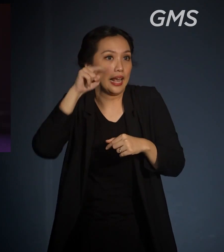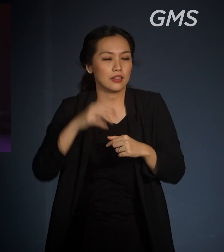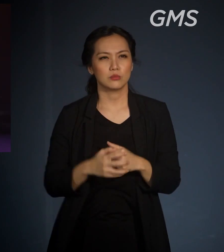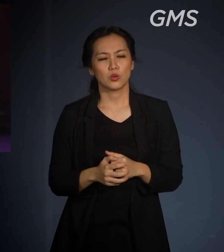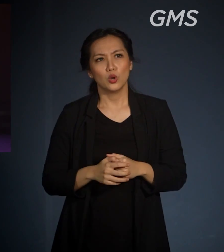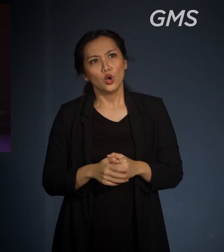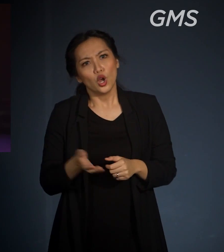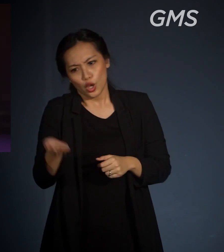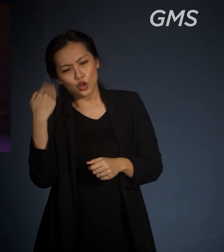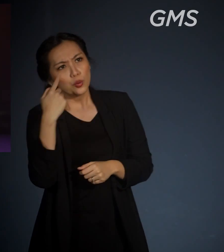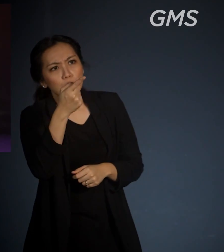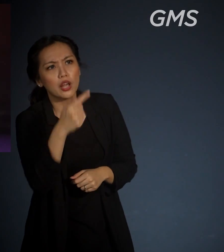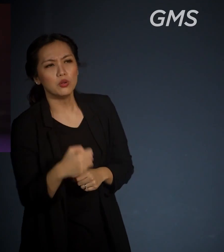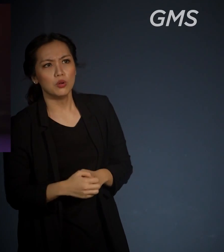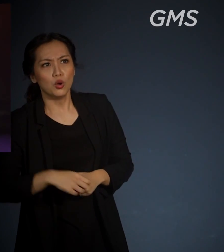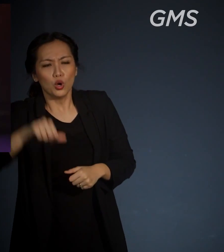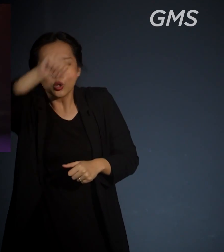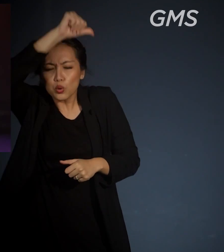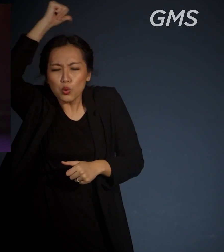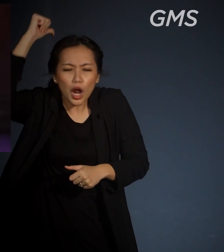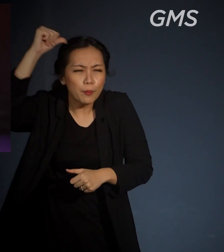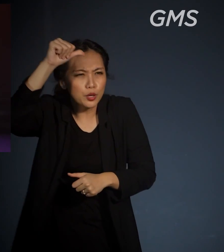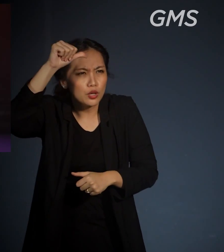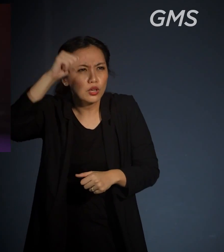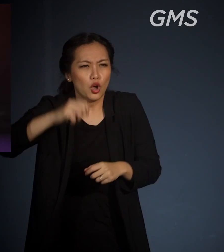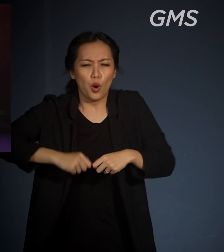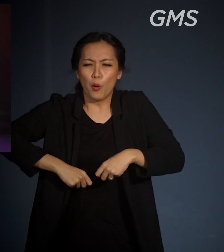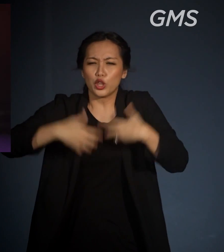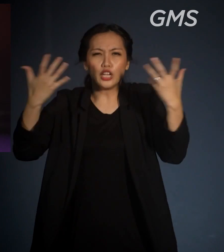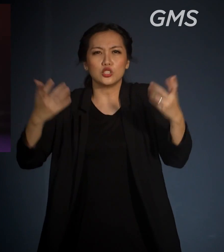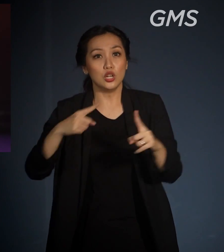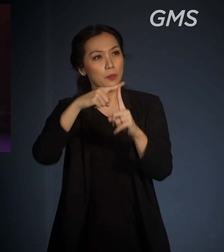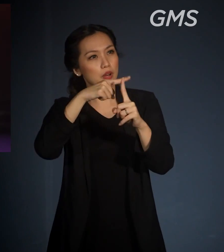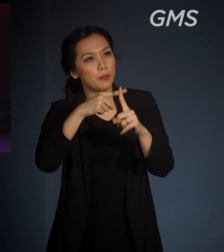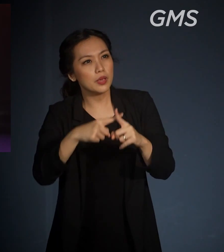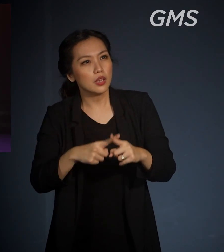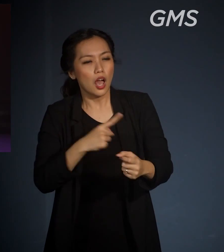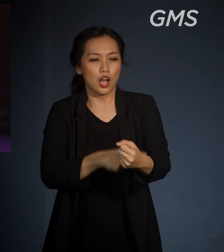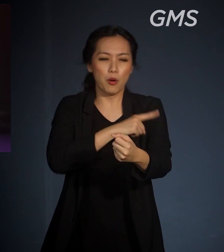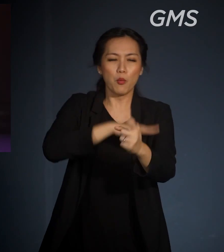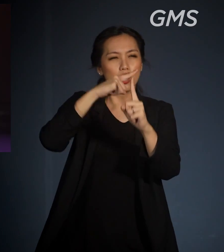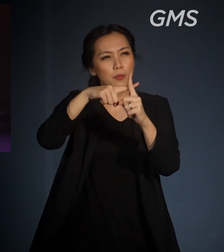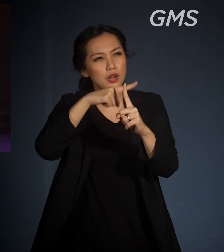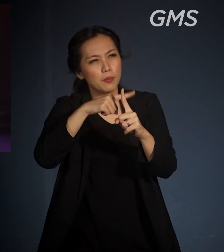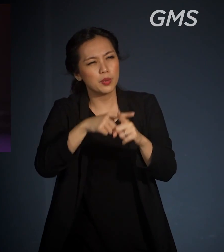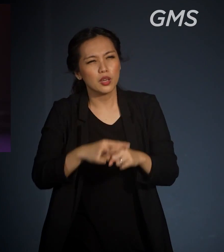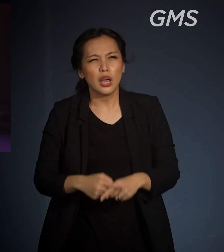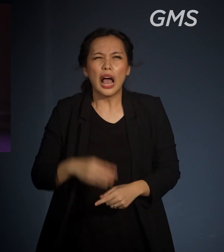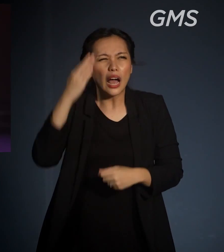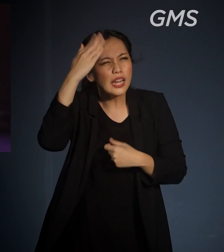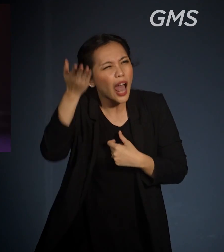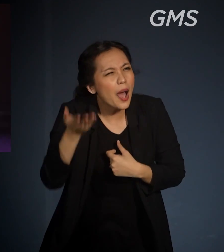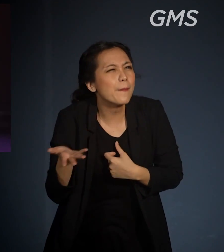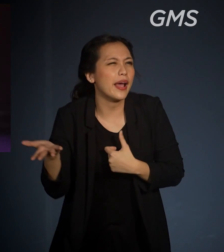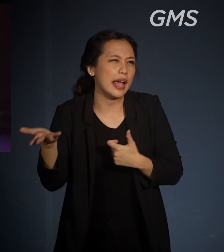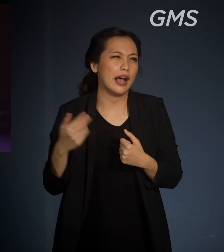ya? Kok Tuhan tambahkan karunia-karunia baru dalam hidup orang itu? Kok Tuhan itu tambahkan kemampuan-kemampuan baru